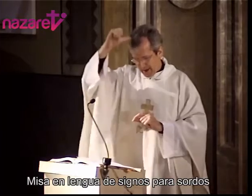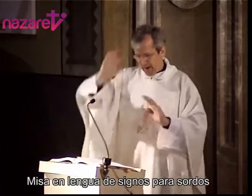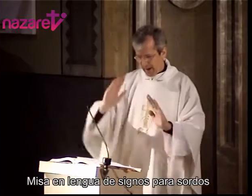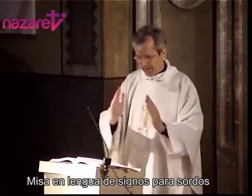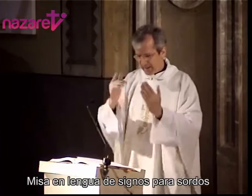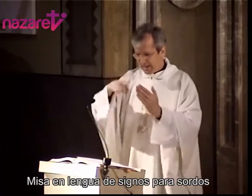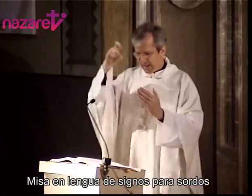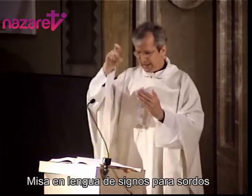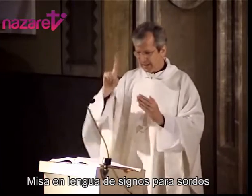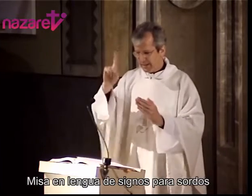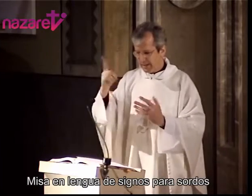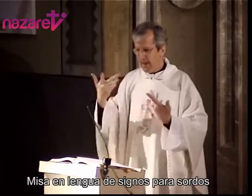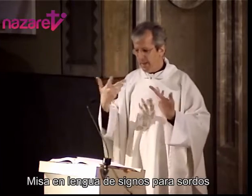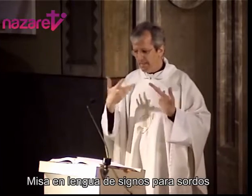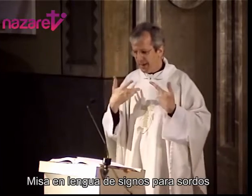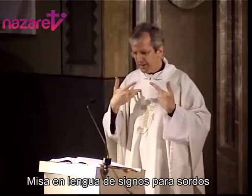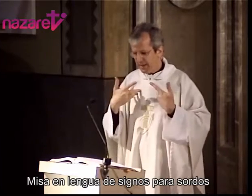el Mesías padecerá,